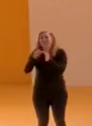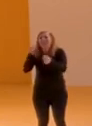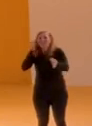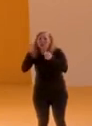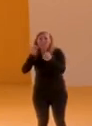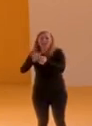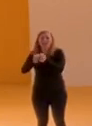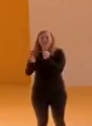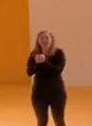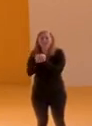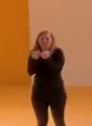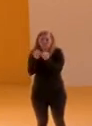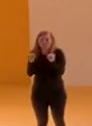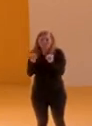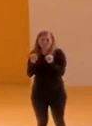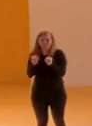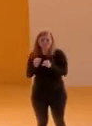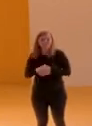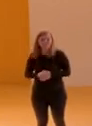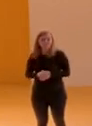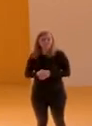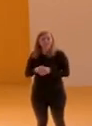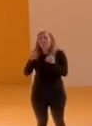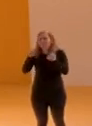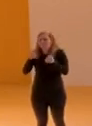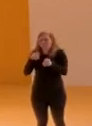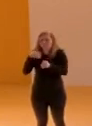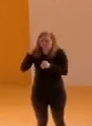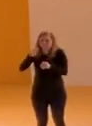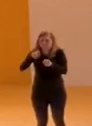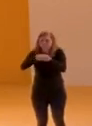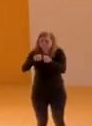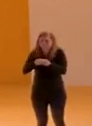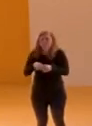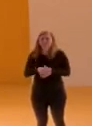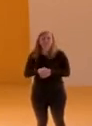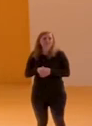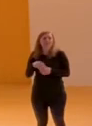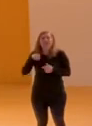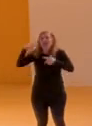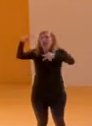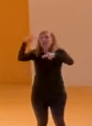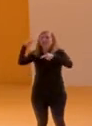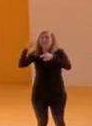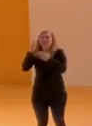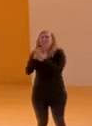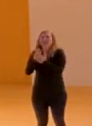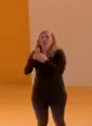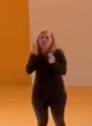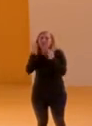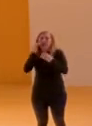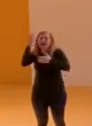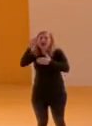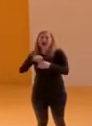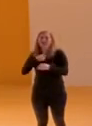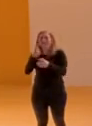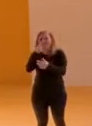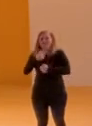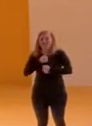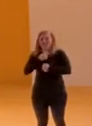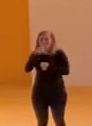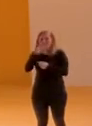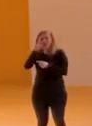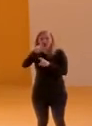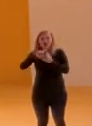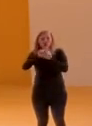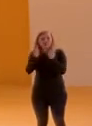albo jakieś inne mogę sprawdzić wyciąłem wyciąłem dla państwa tylko dane żeby były bardziej wyraźne ale